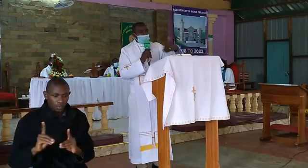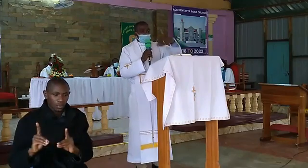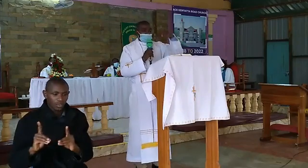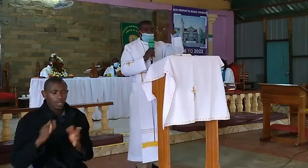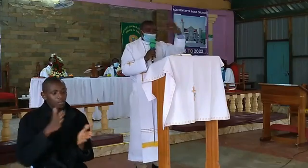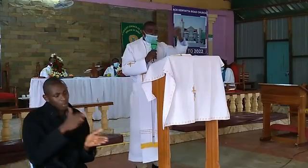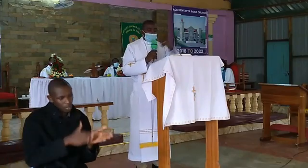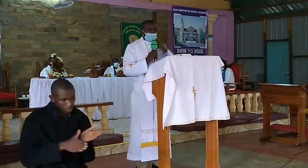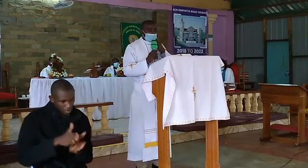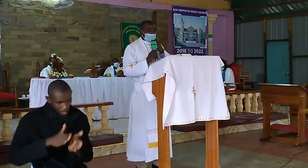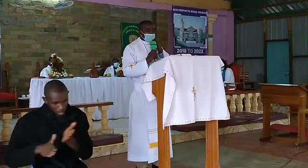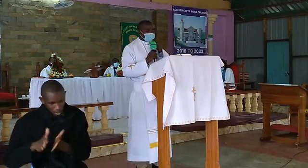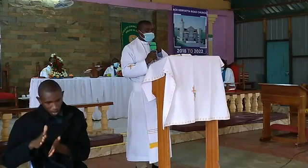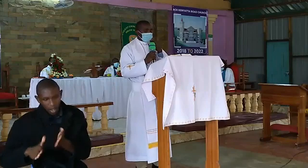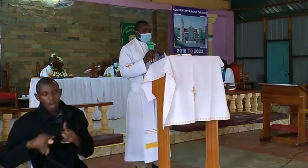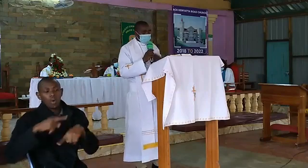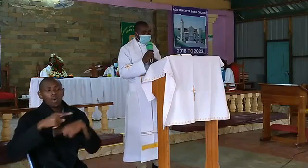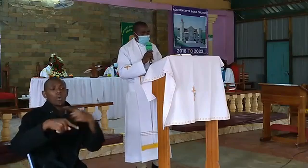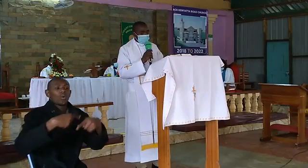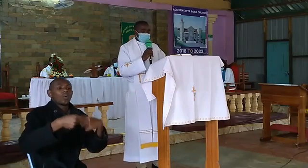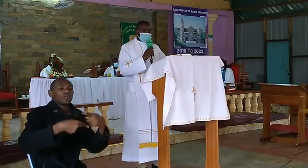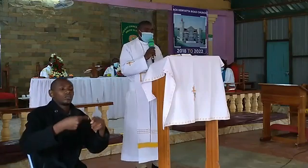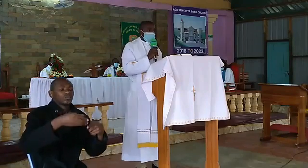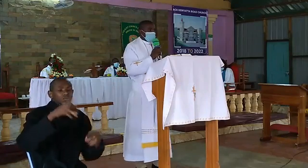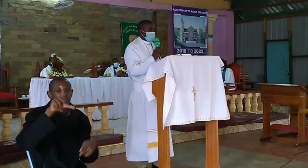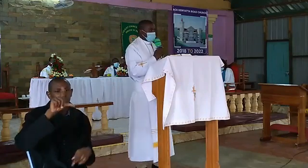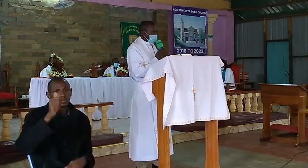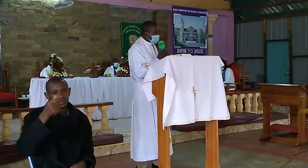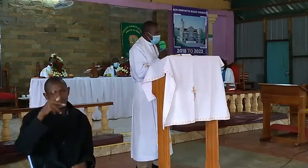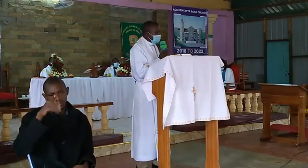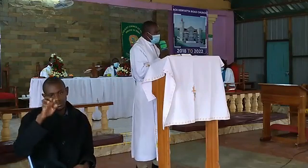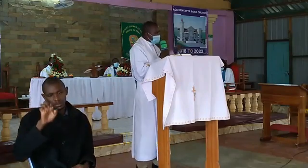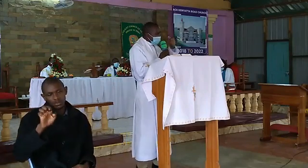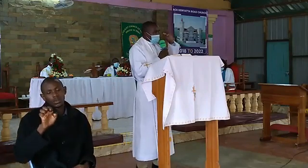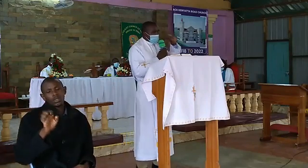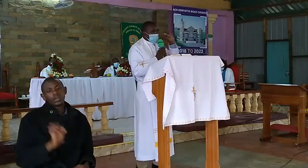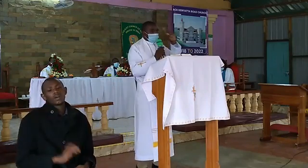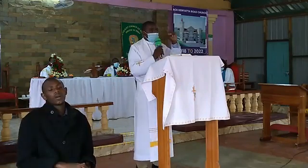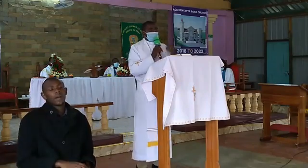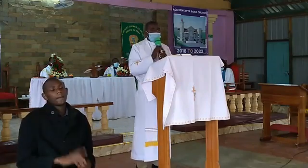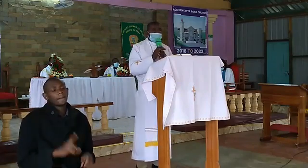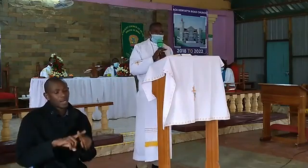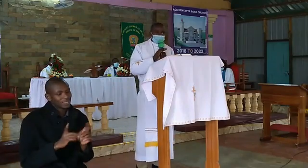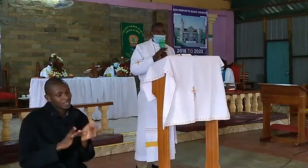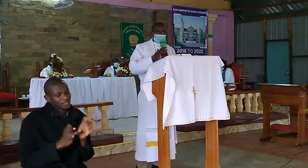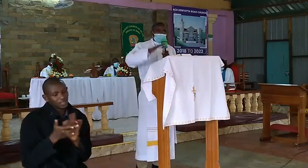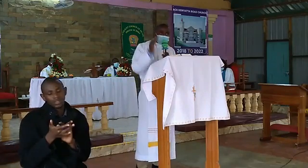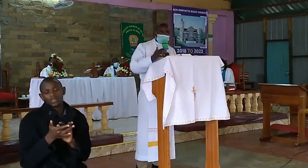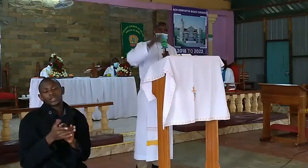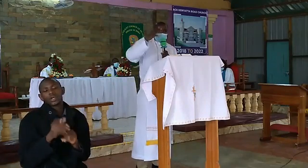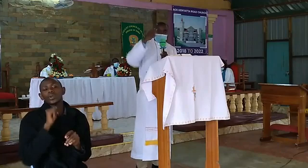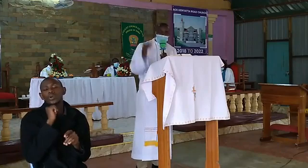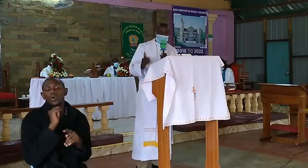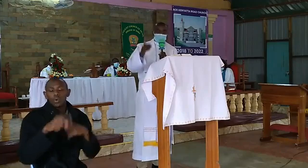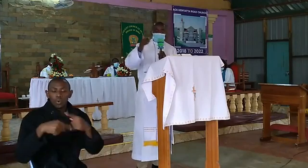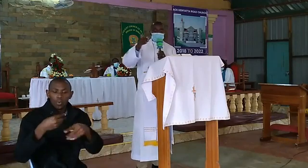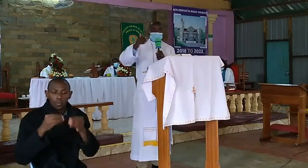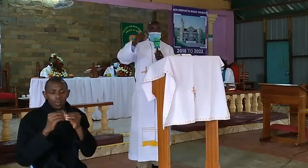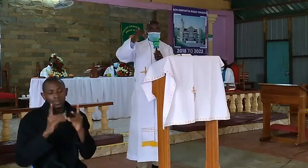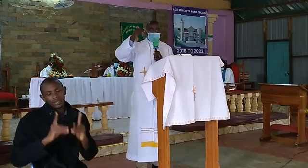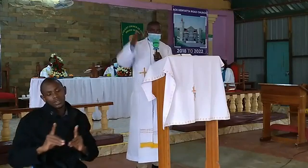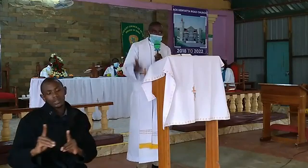kumahariria maringe murimo uri ungi wa iria na nigetha makinye Bethsaida nowe mwenyewe ndathire nao uririkana ni kumeta